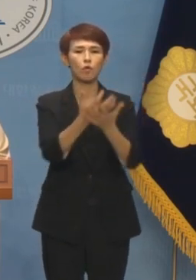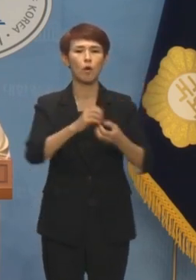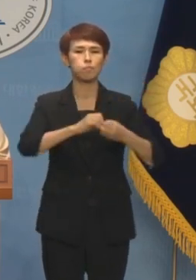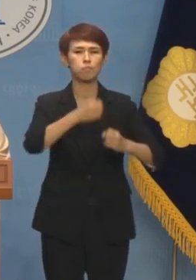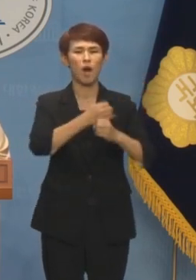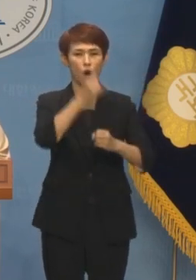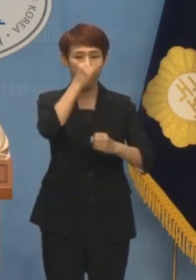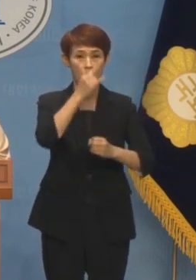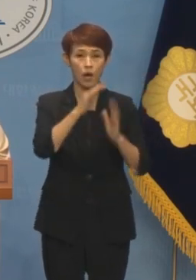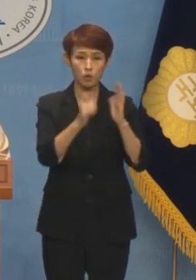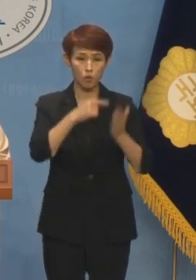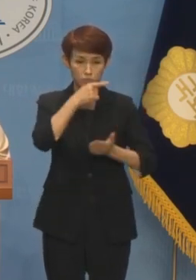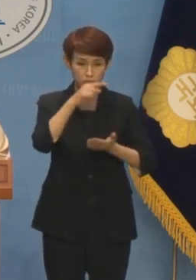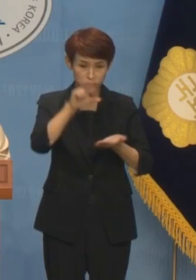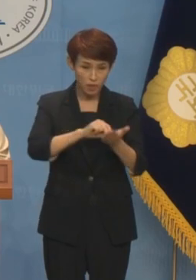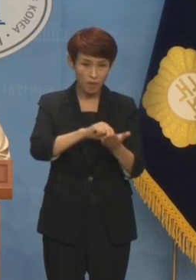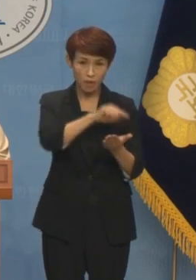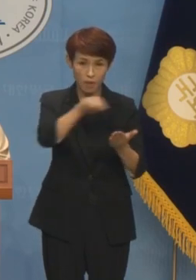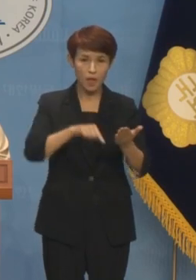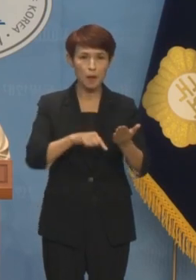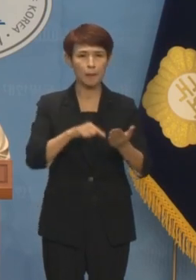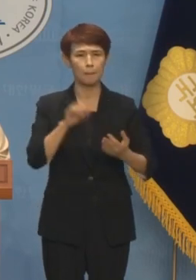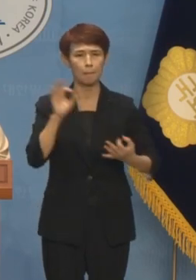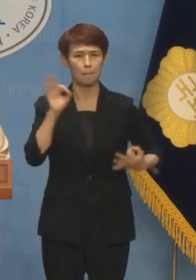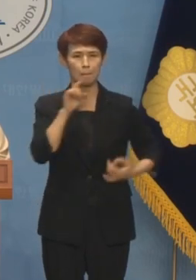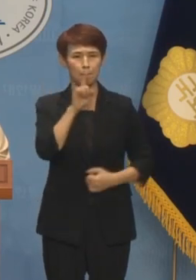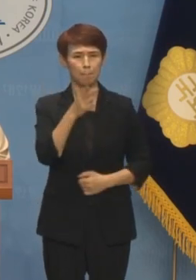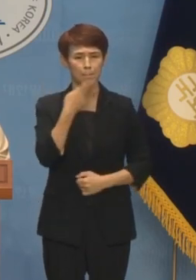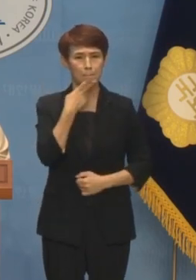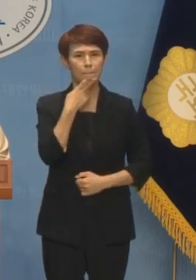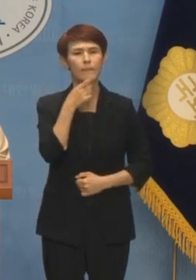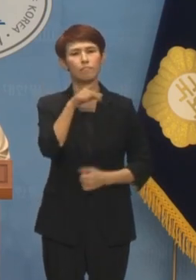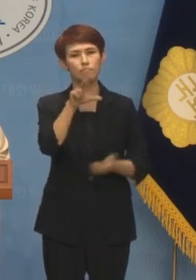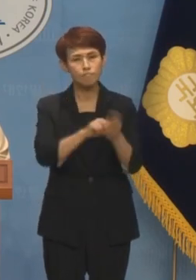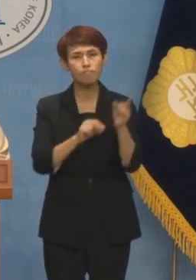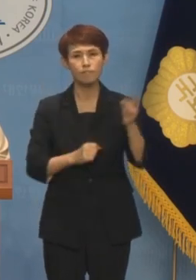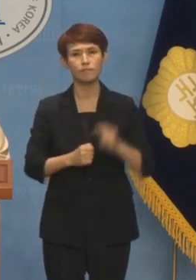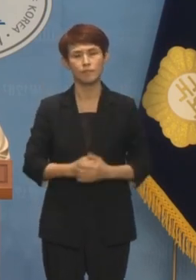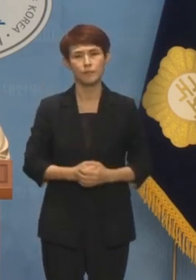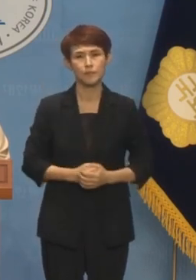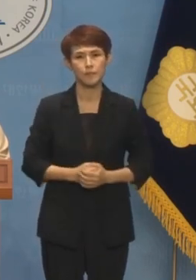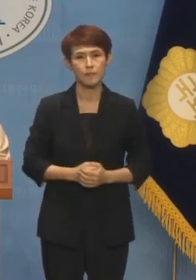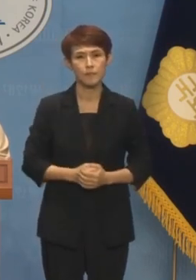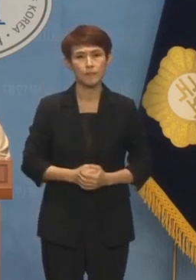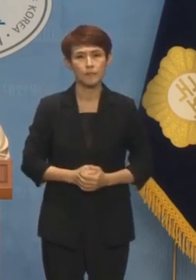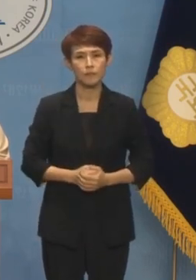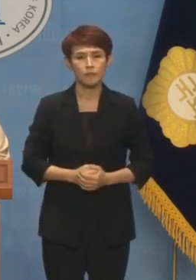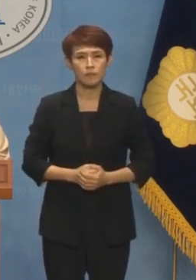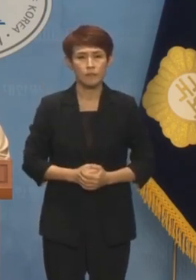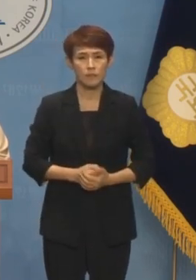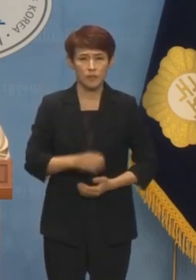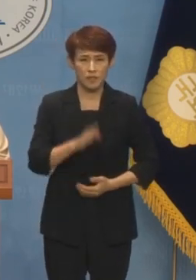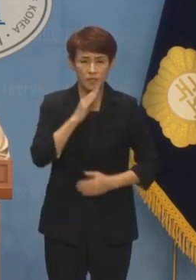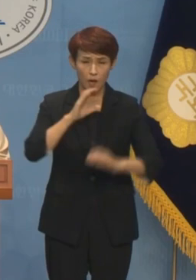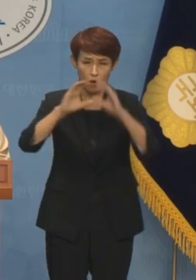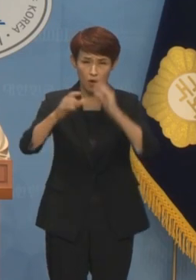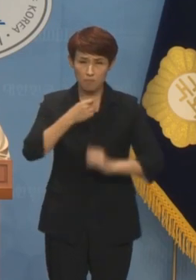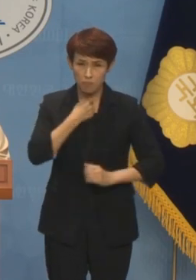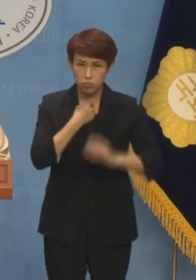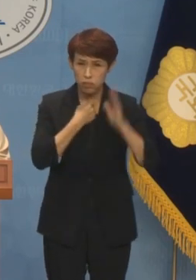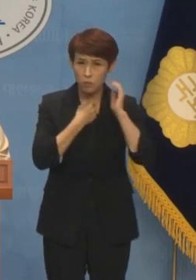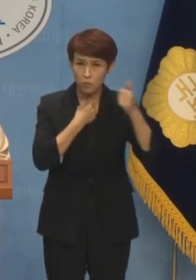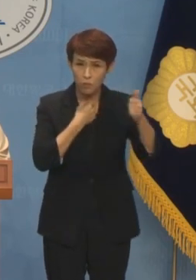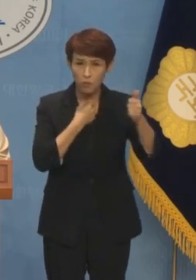가족 리스크에 대해선 아무런 말 한마디 없다는 사실입니다. 진짜 소통하는